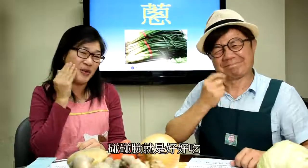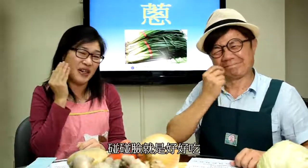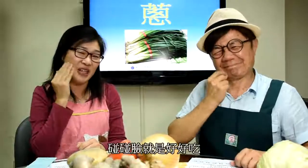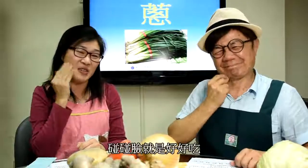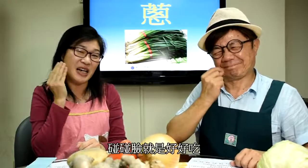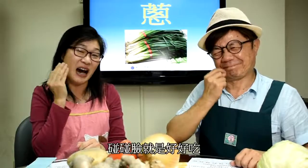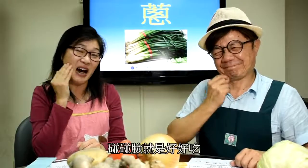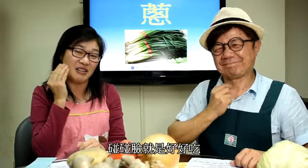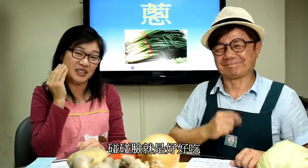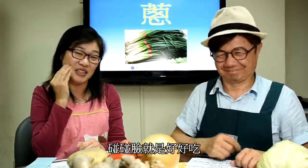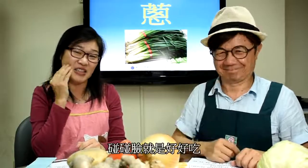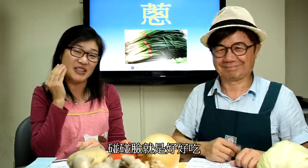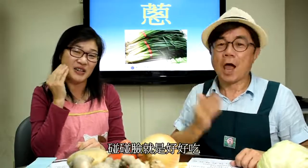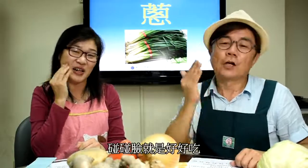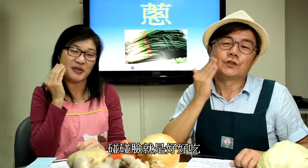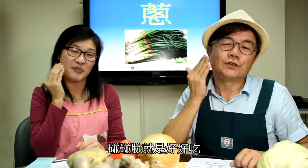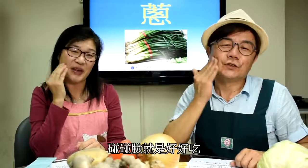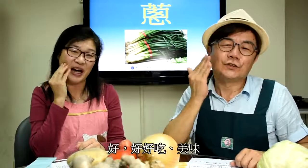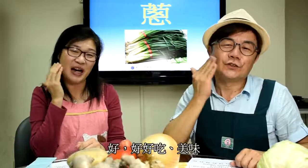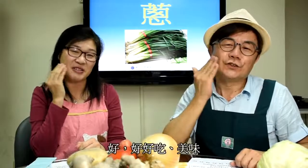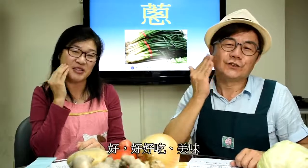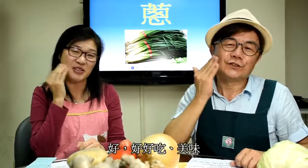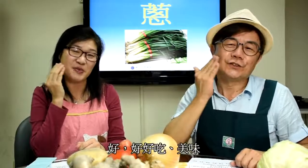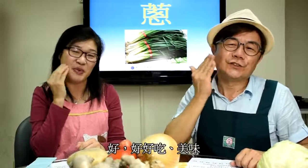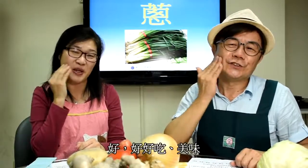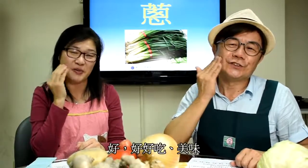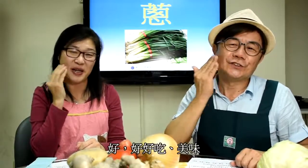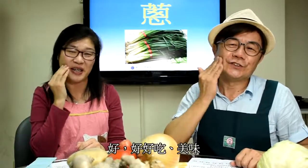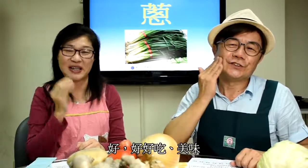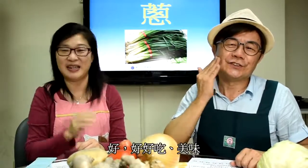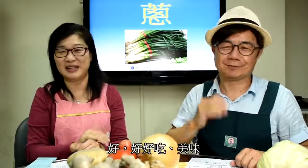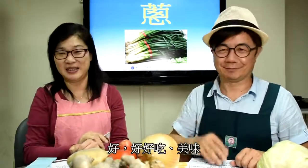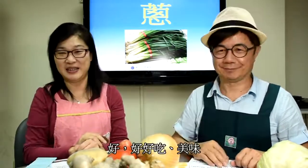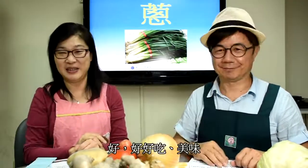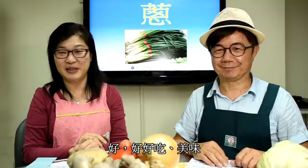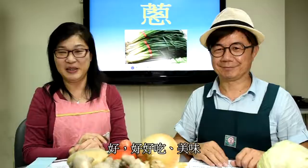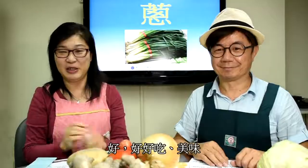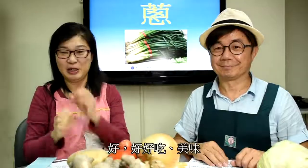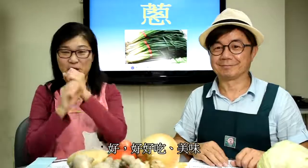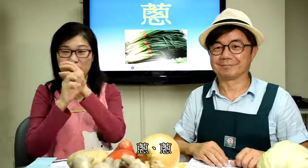脸就是好好吃，好，好好吃，美味。葱，